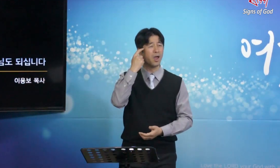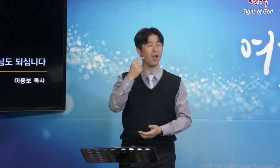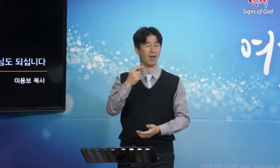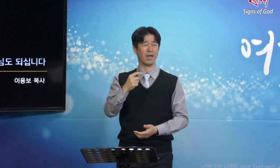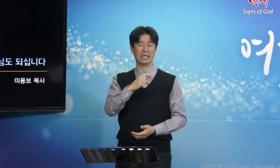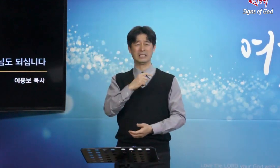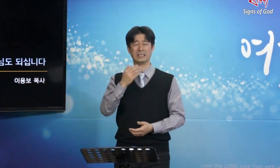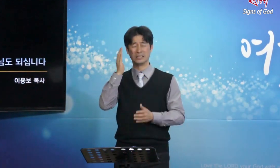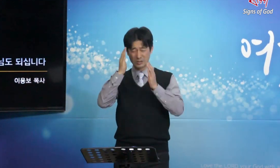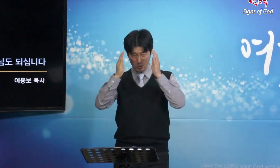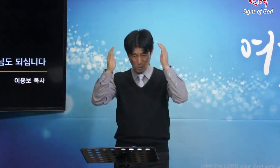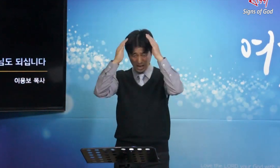왜 그랬을까요?